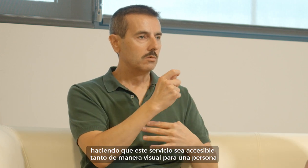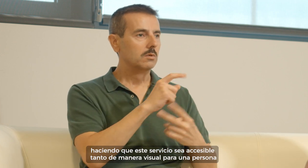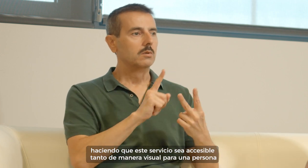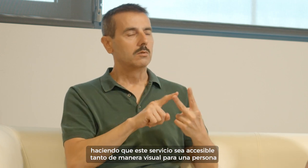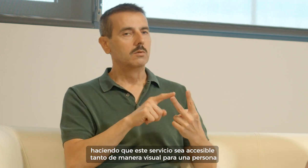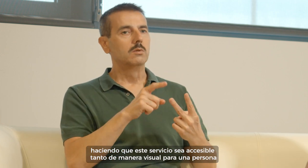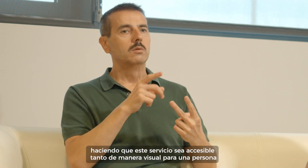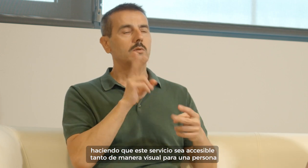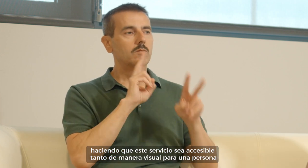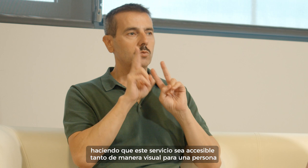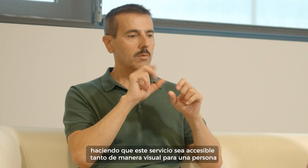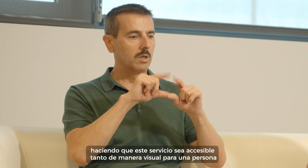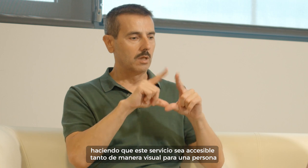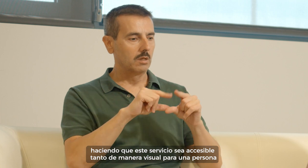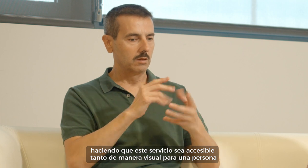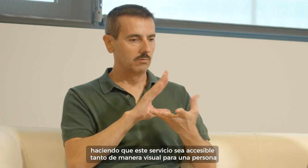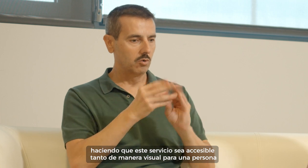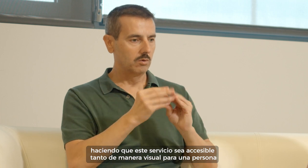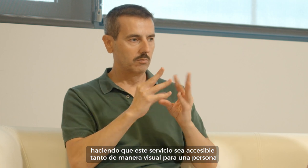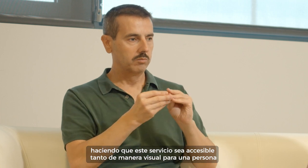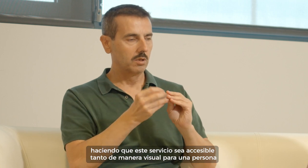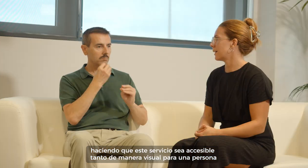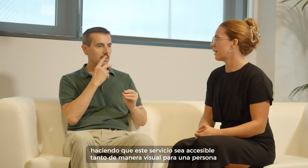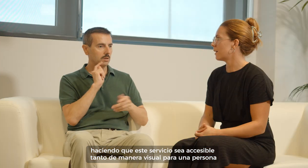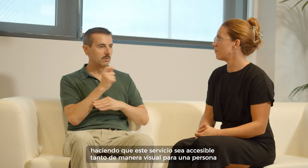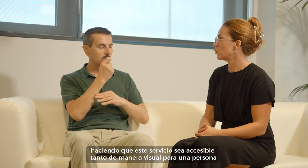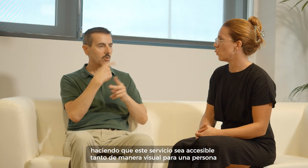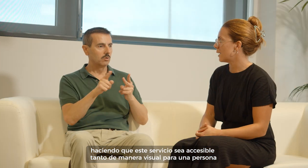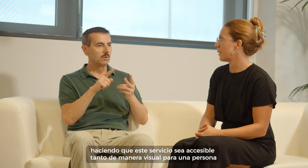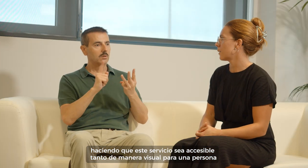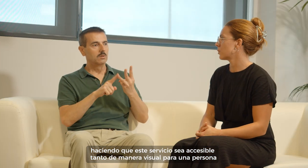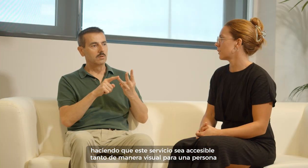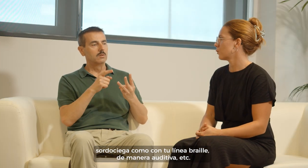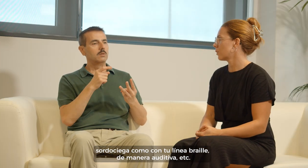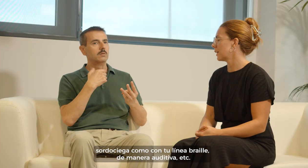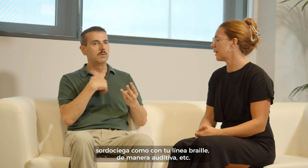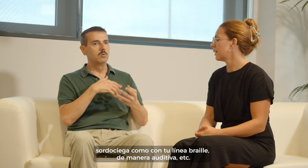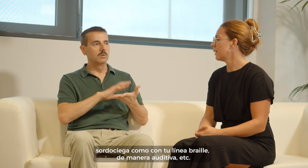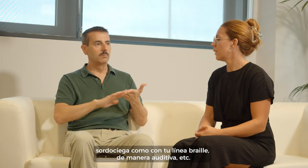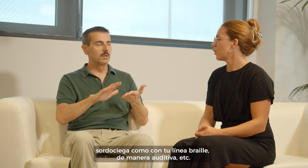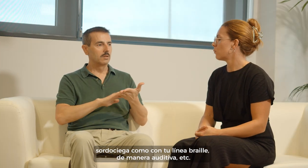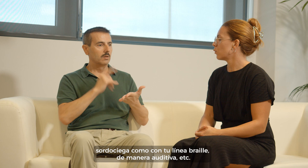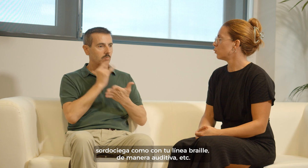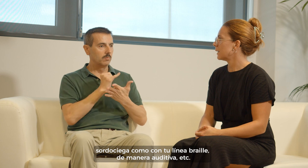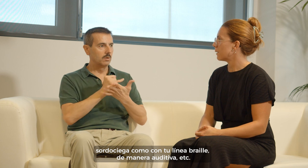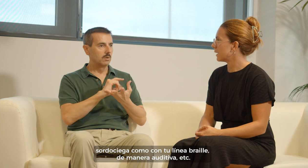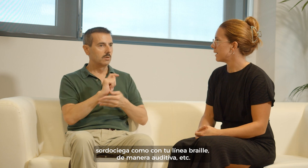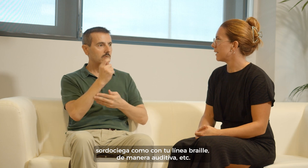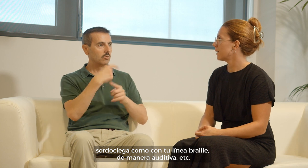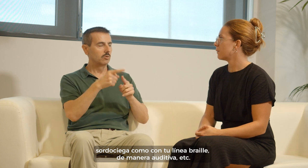Haciendo que este servicio sea accesible tanto de manera visual para una persona sordociega como con tu línea Braille, de